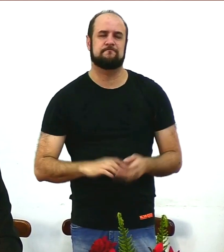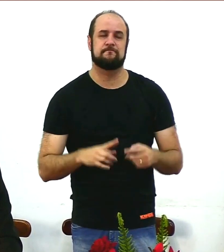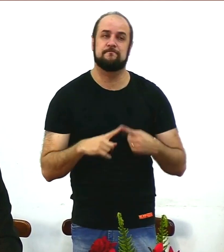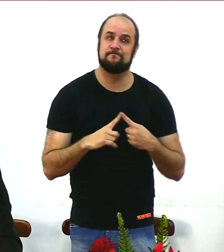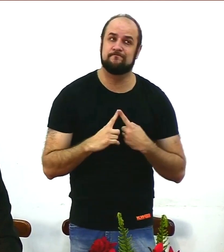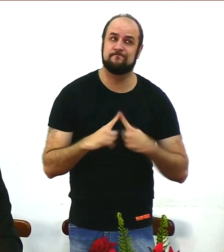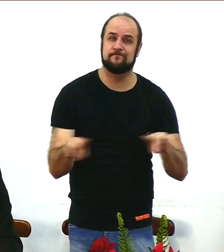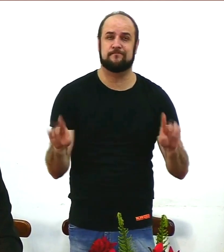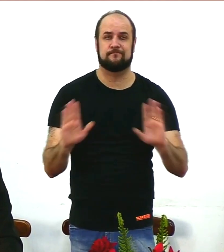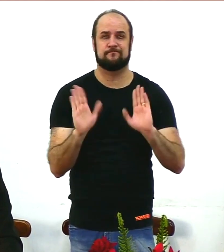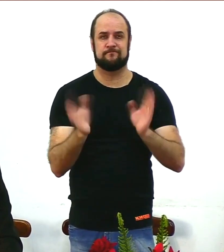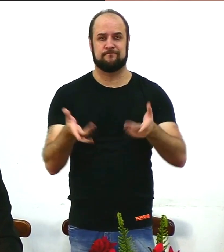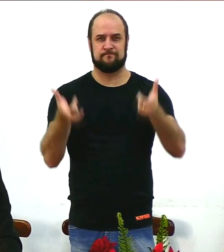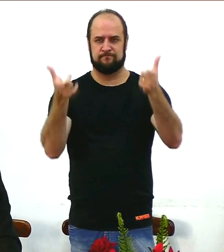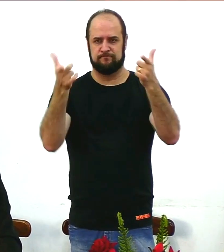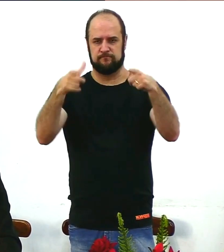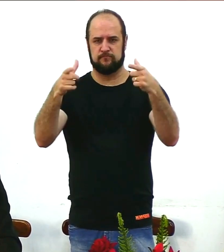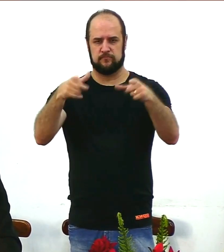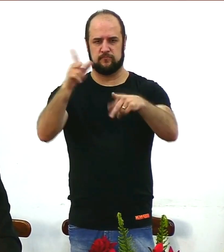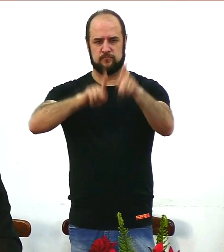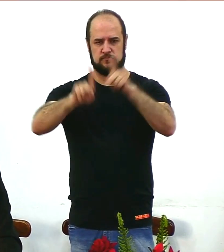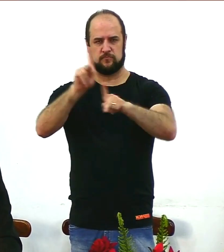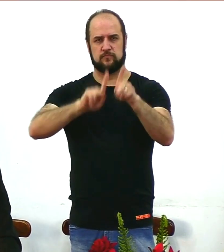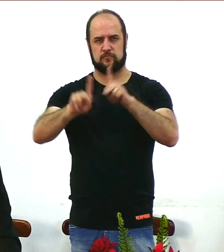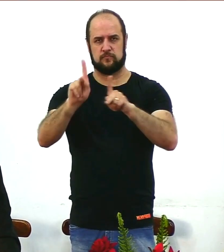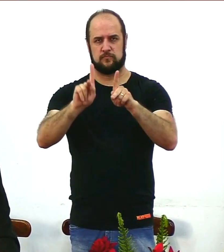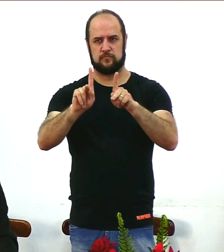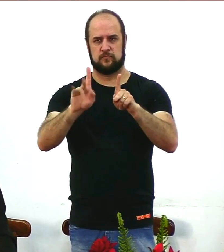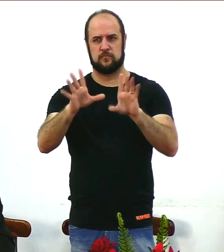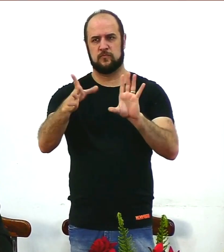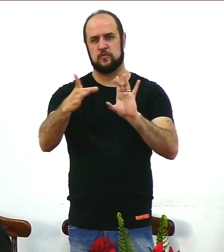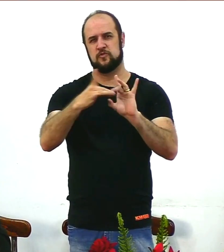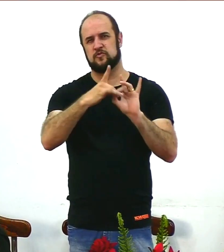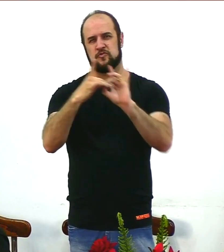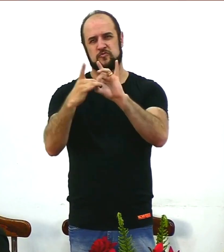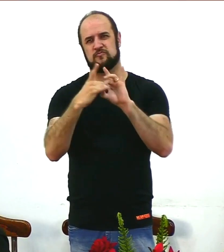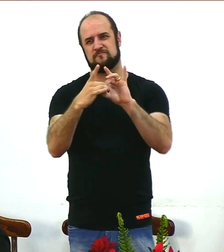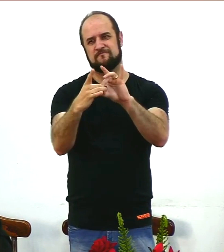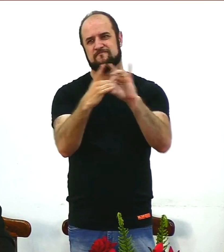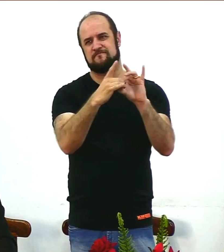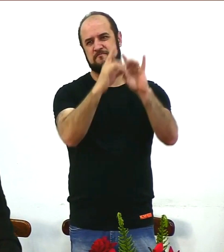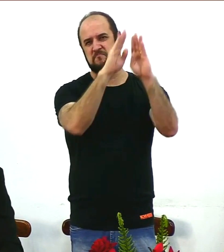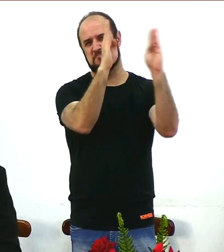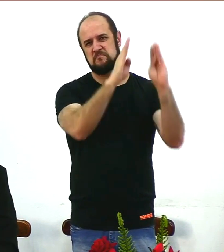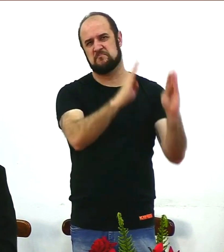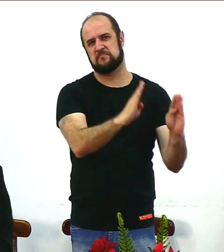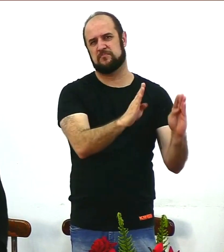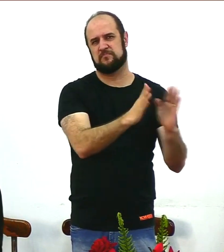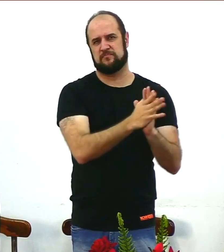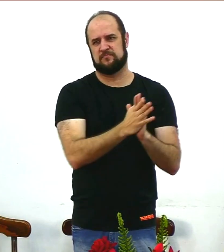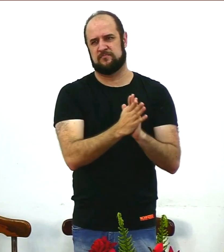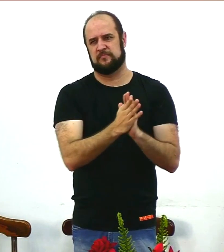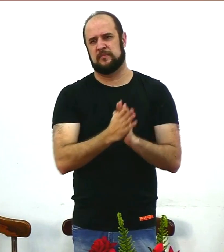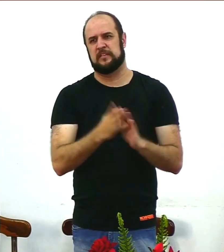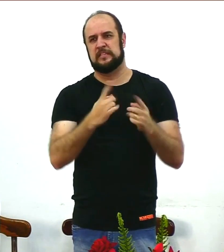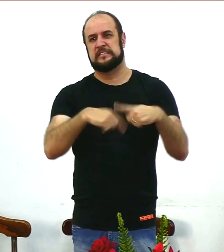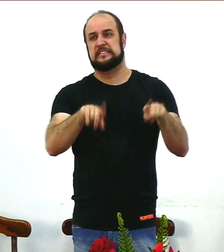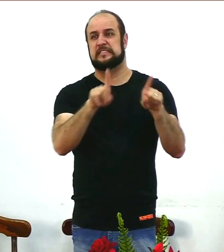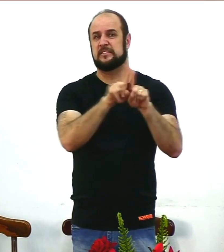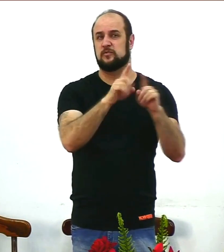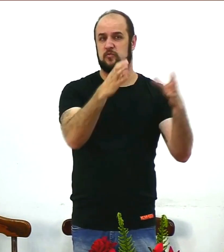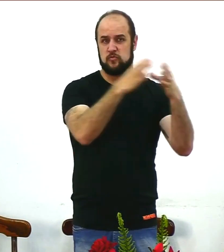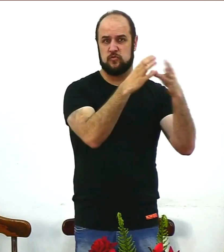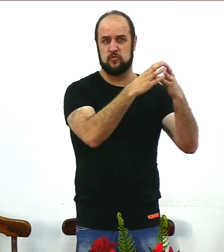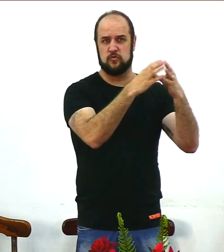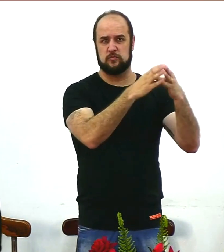até aos fundamentos. Agora o salmista se volta contra, é um povo, os edomitas, que